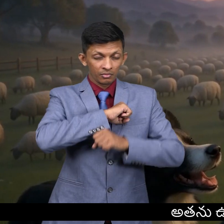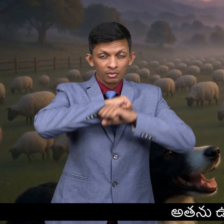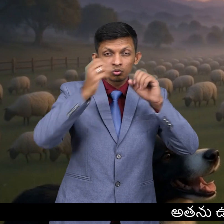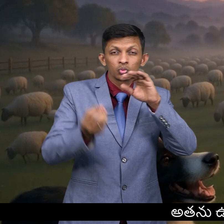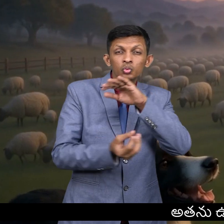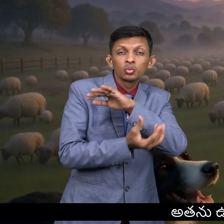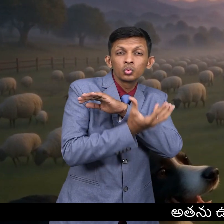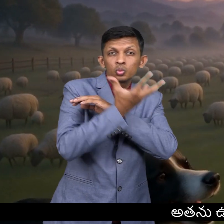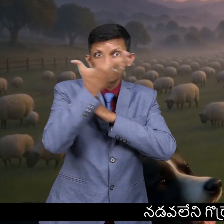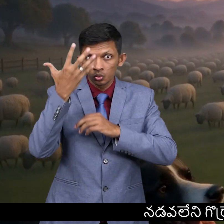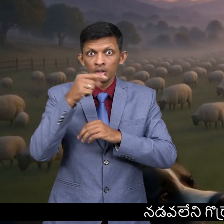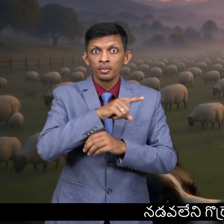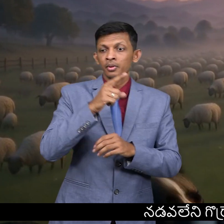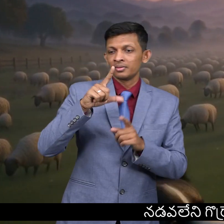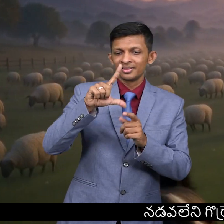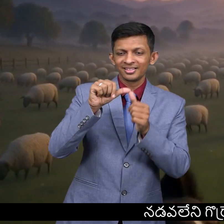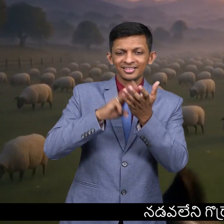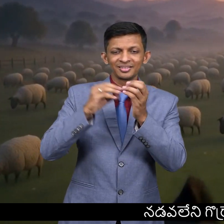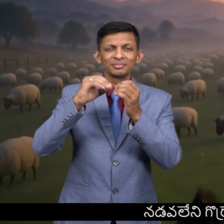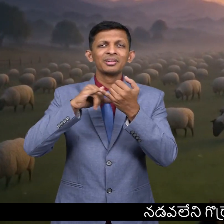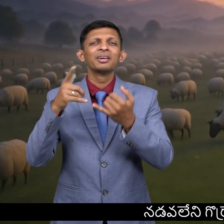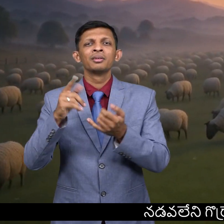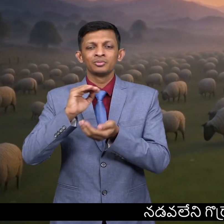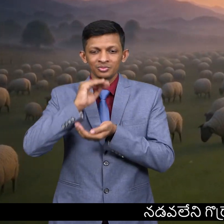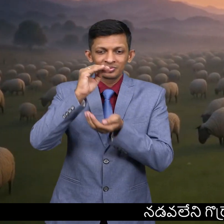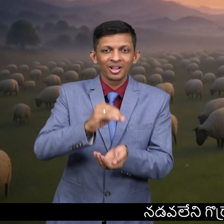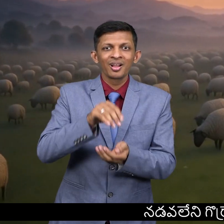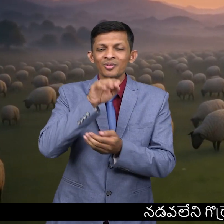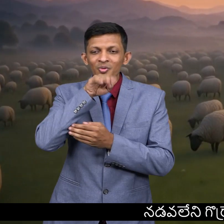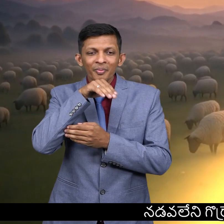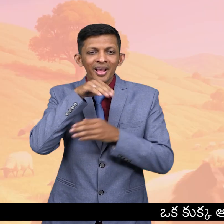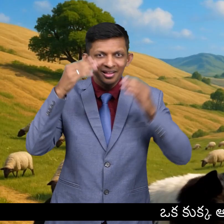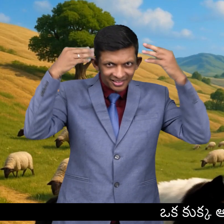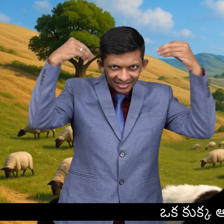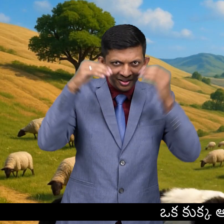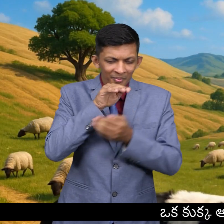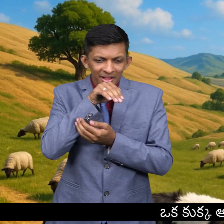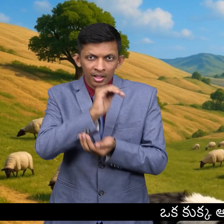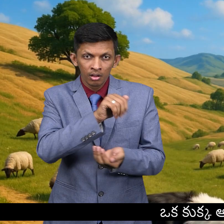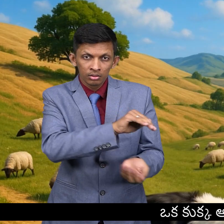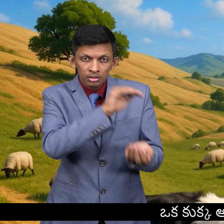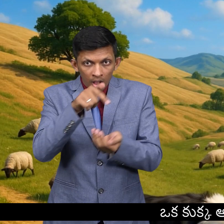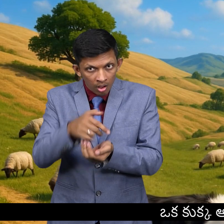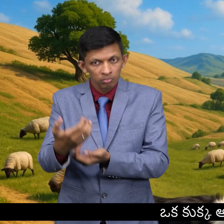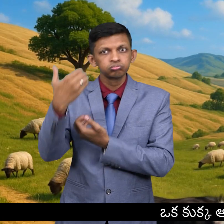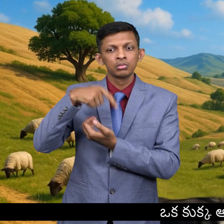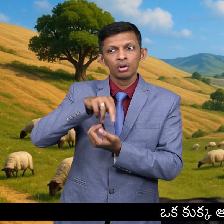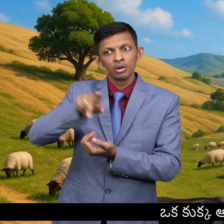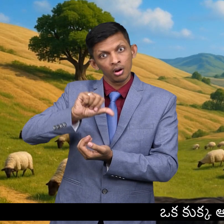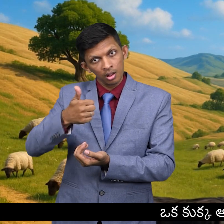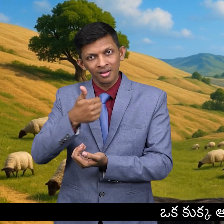అతను ఉదయాన్నే బయలుదేరి నడవలేని గొర్రె పిల్లలను మోస్తూ వెళ్తాడు. ఒక కుక్క అతనికి